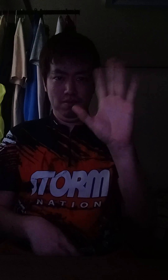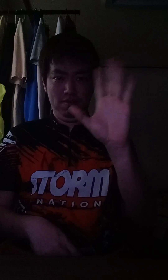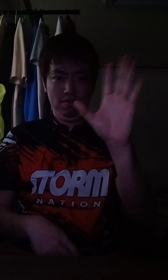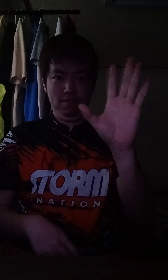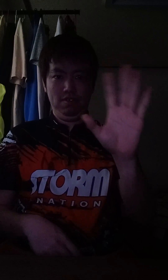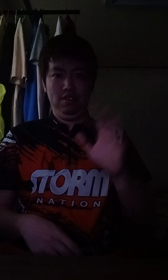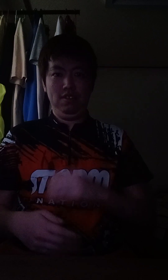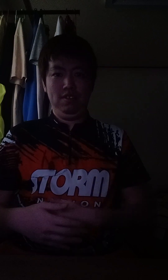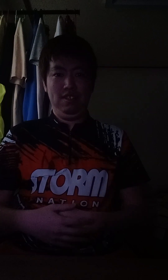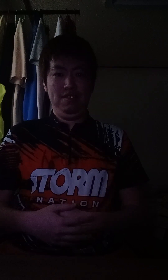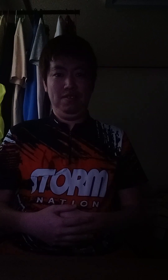인사.